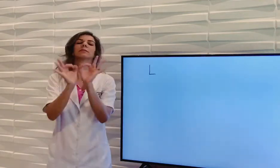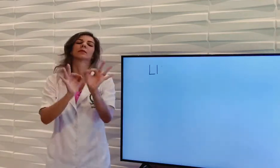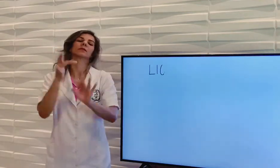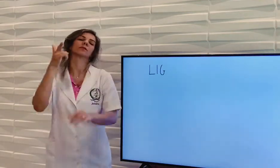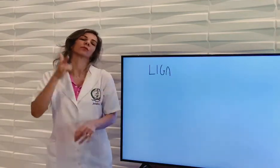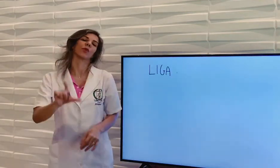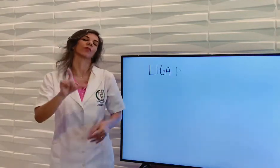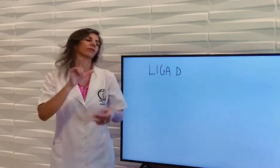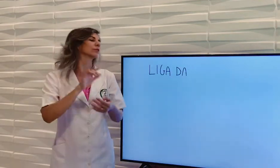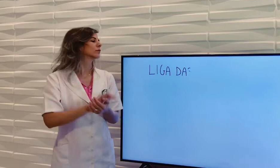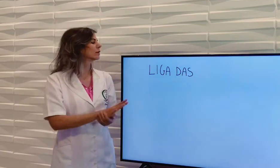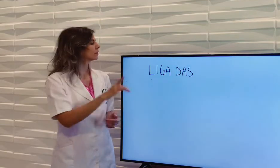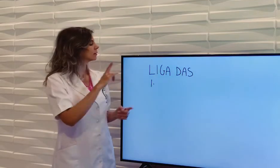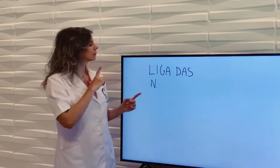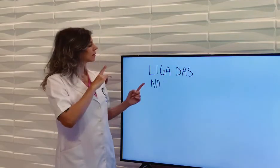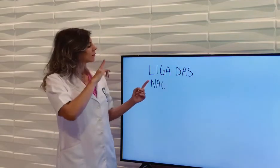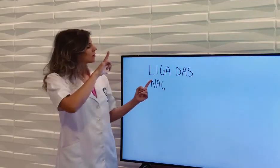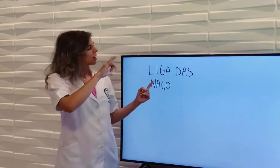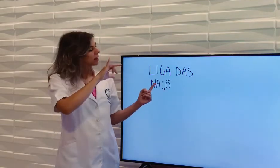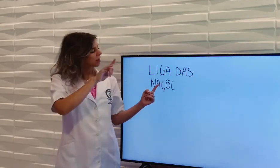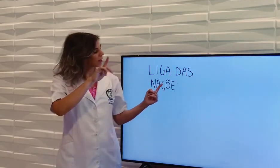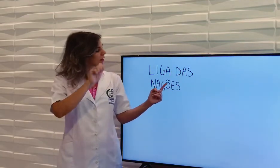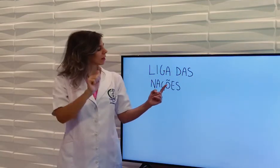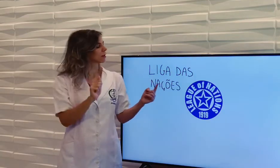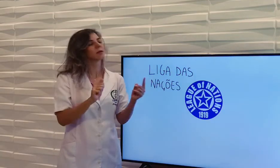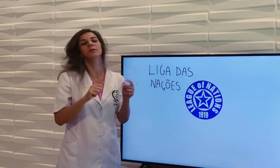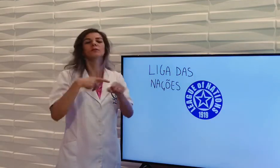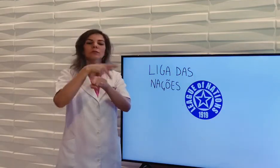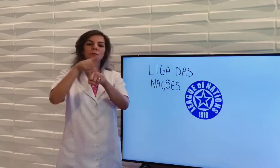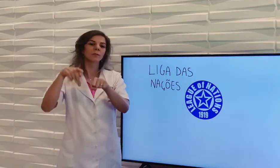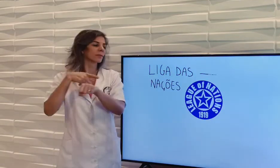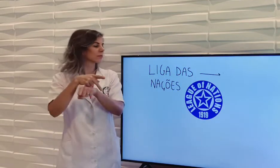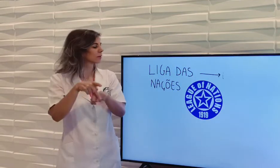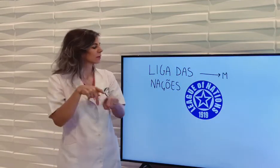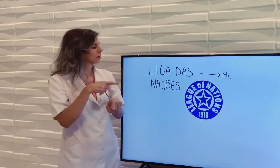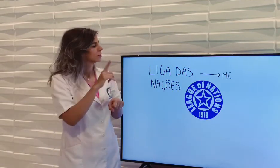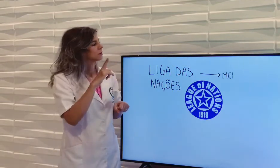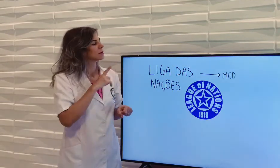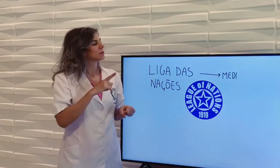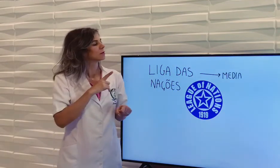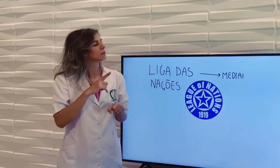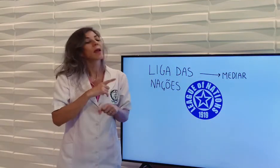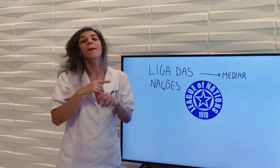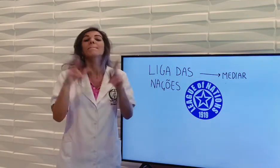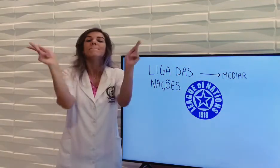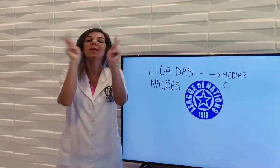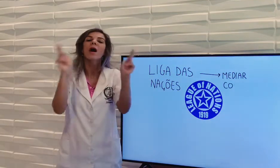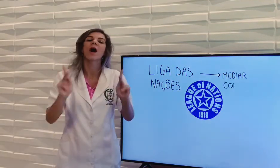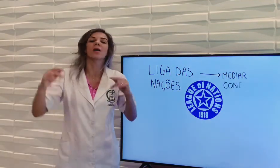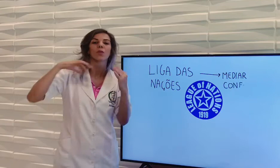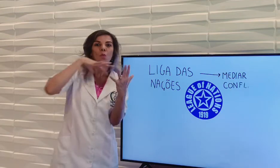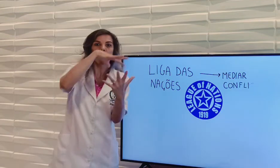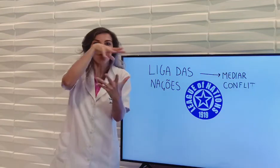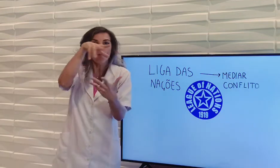Houve a criação da Liga das Nações, que era um protótipo de ONU com o objetivo de estabelecer a paz no mundo, o que não deu muito